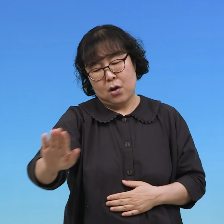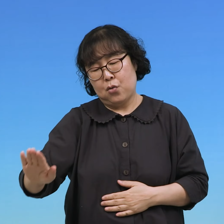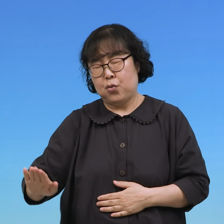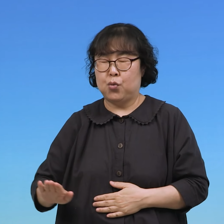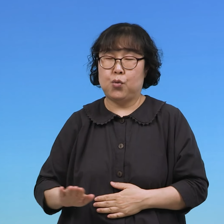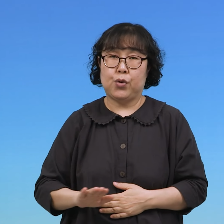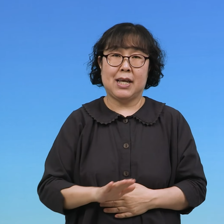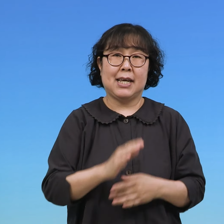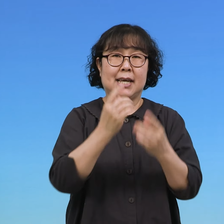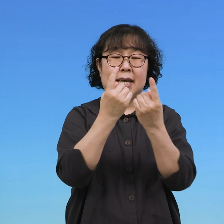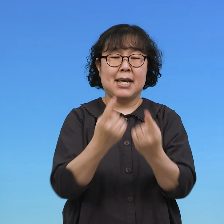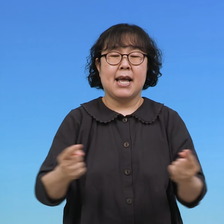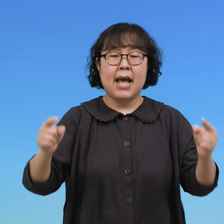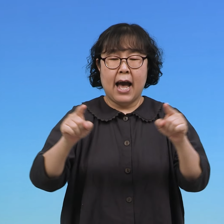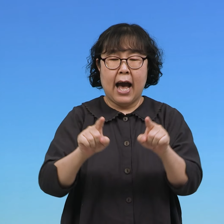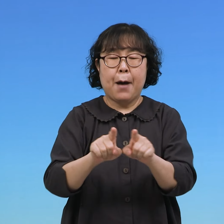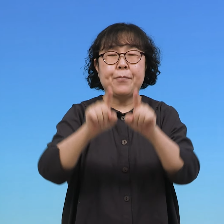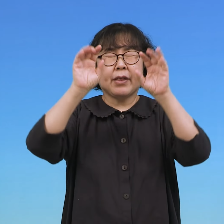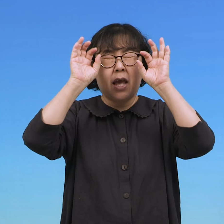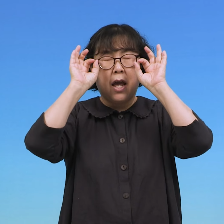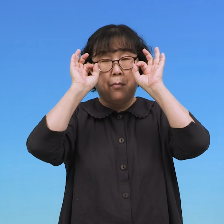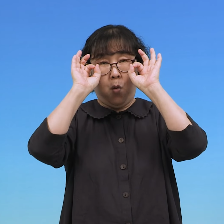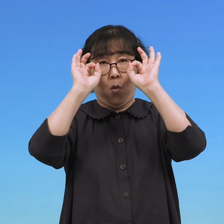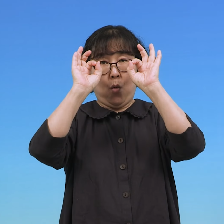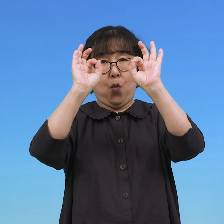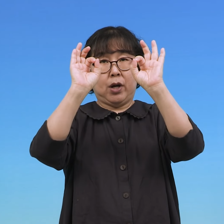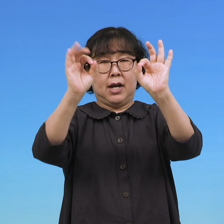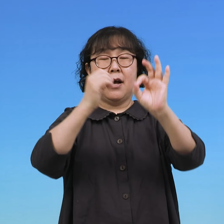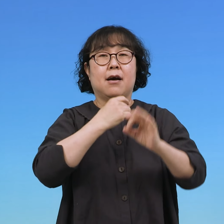우리 함께 보리라.